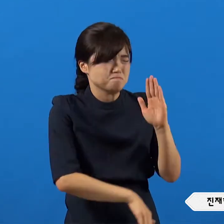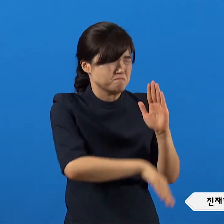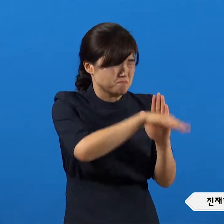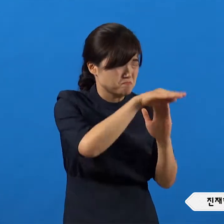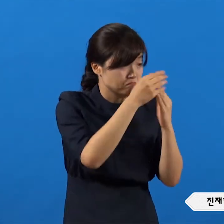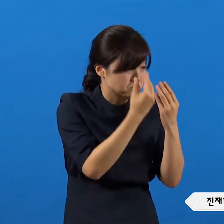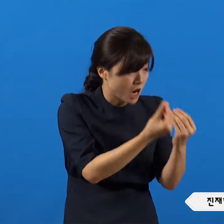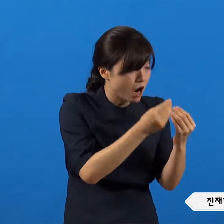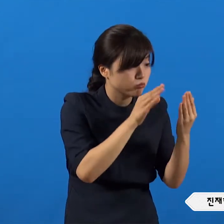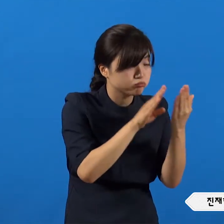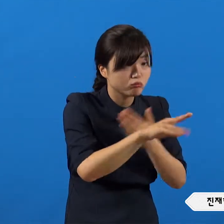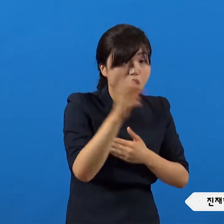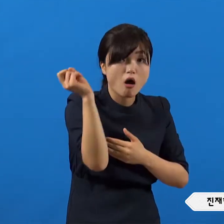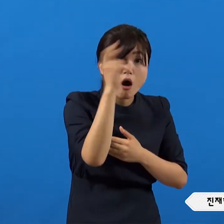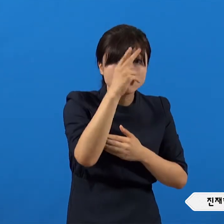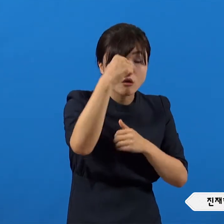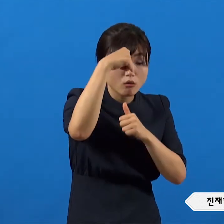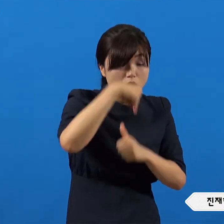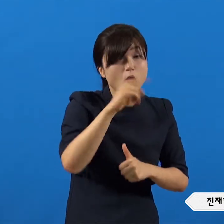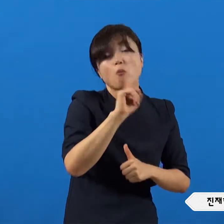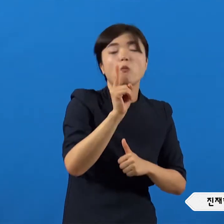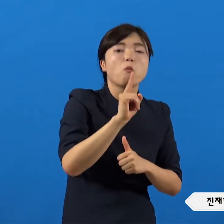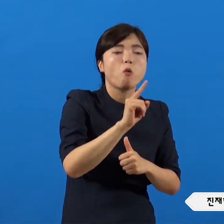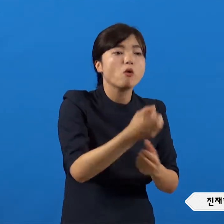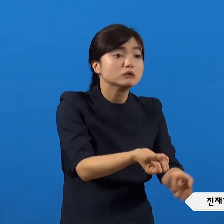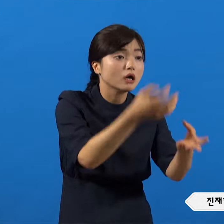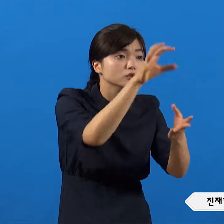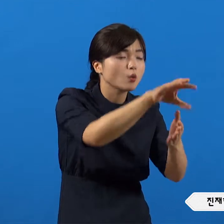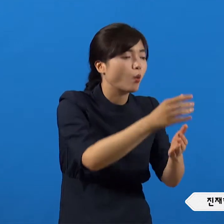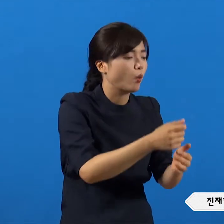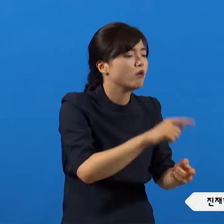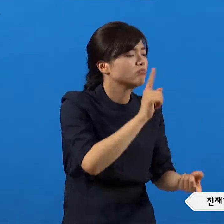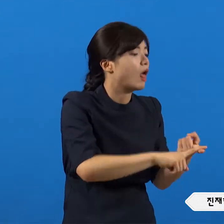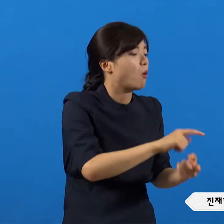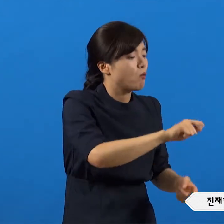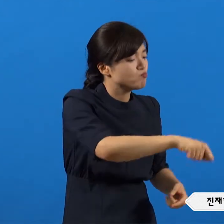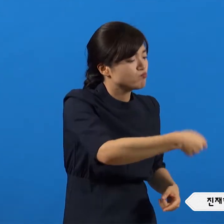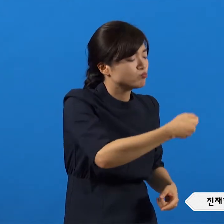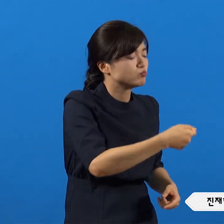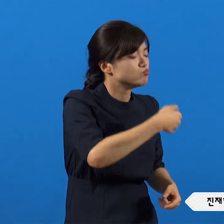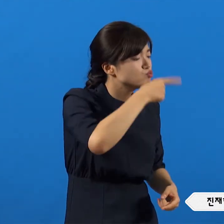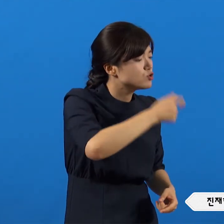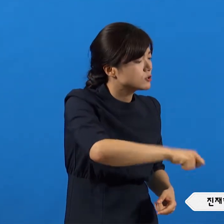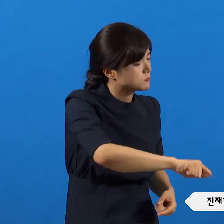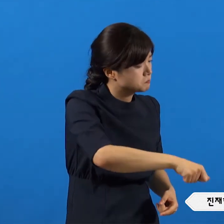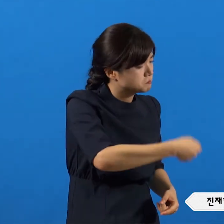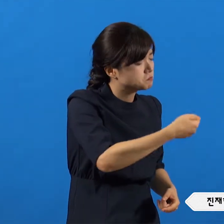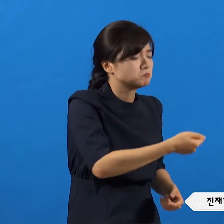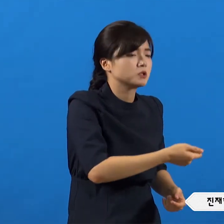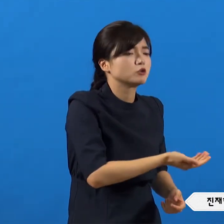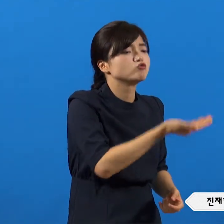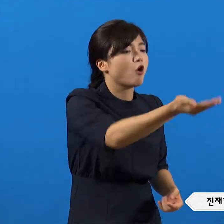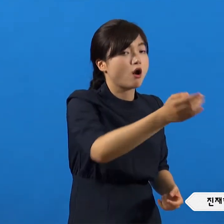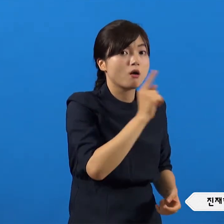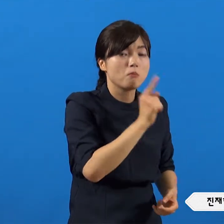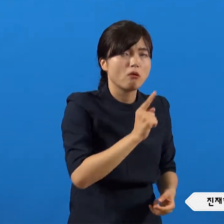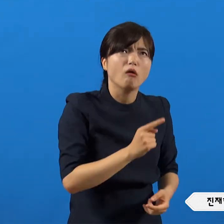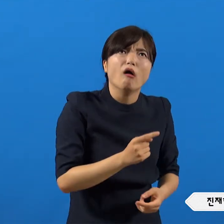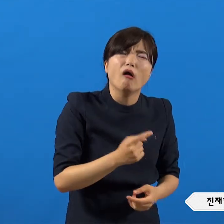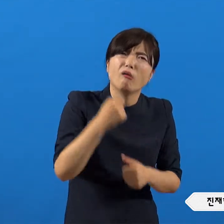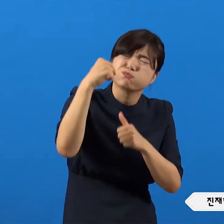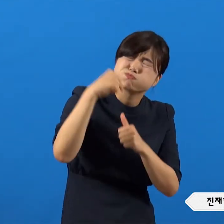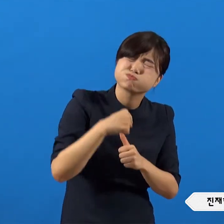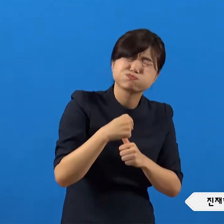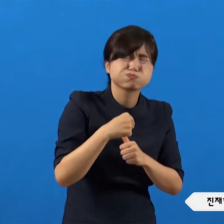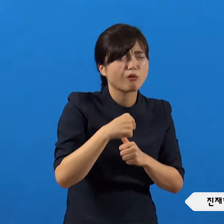물을 떠다가 연회장에게 갖다 주라는 예수님의 말씀입니다. 말도 되지